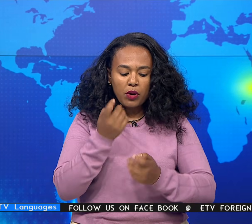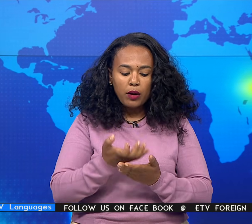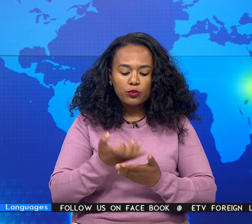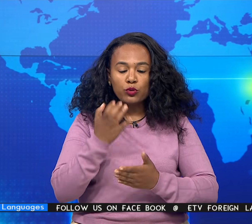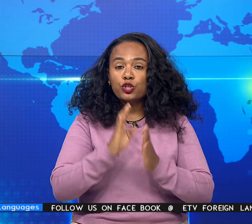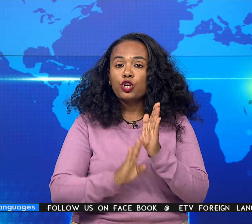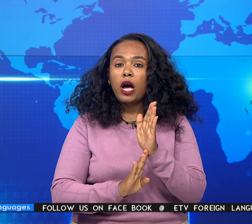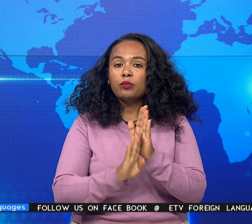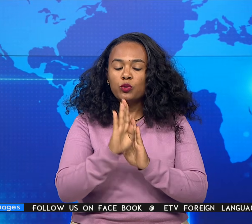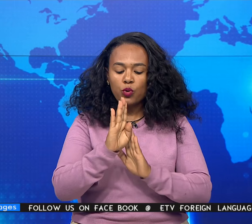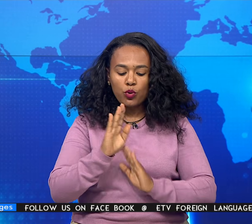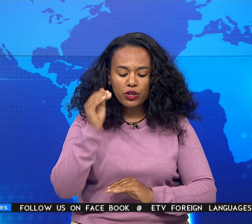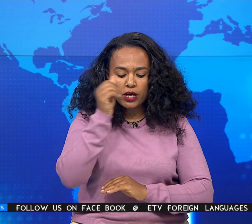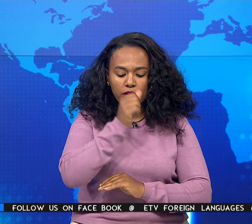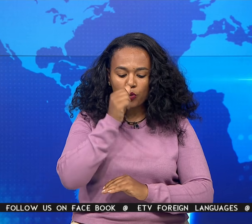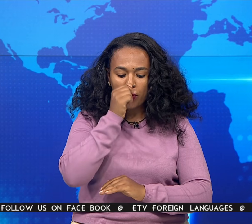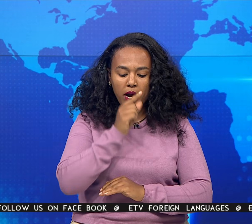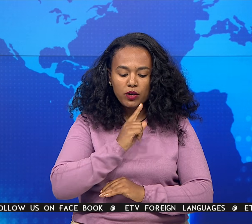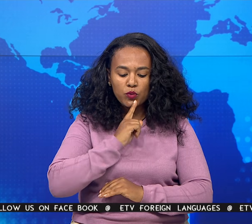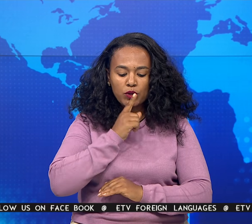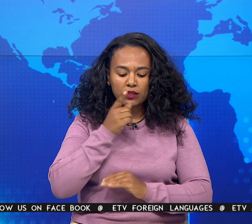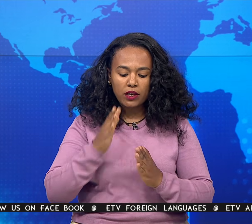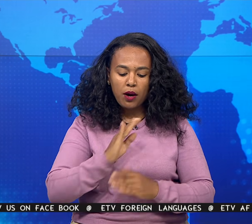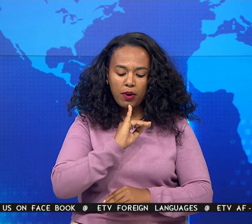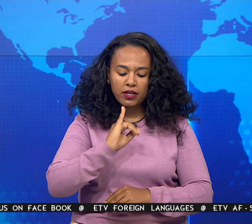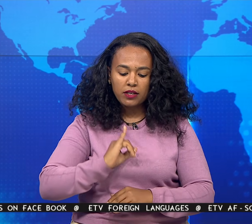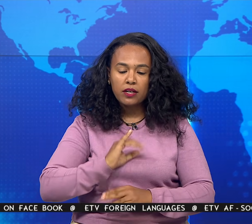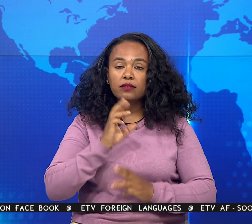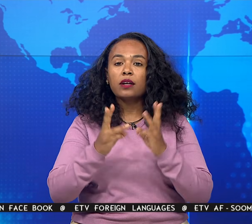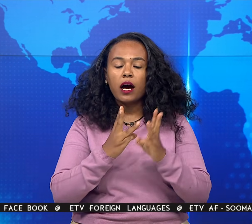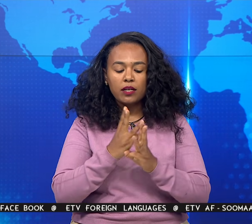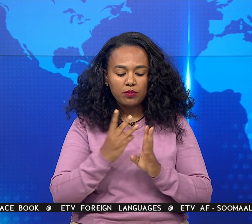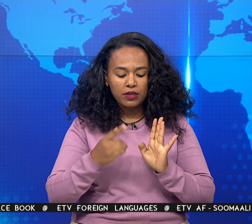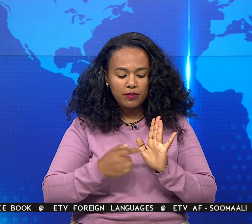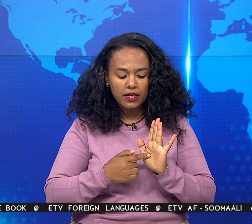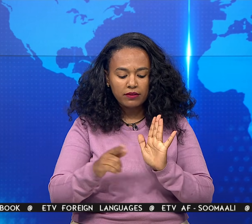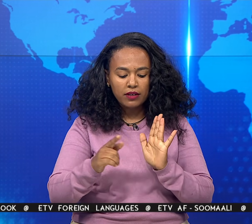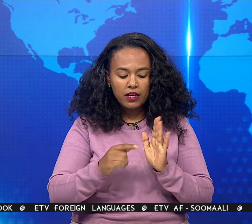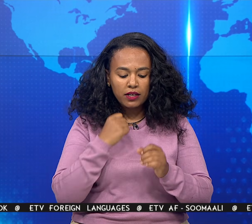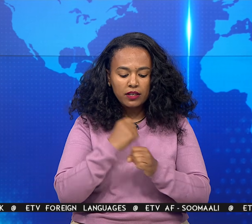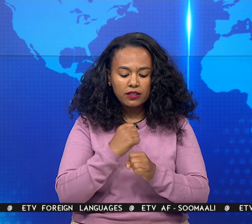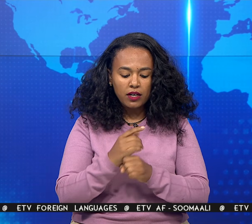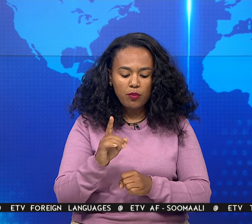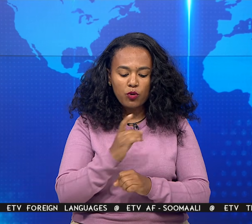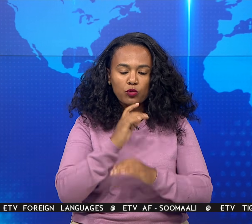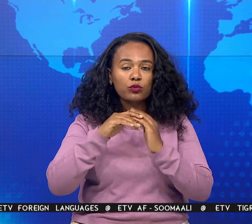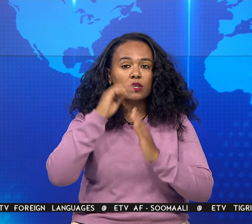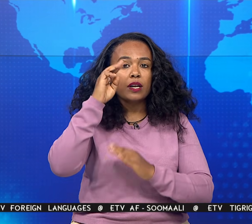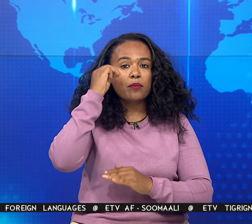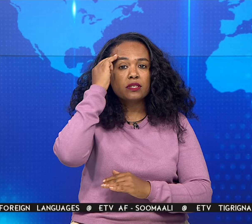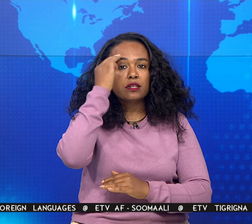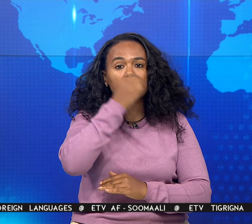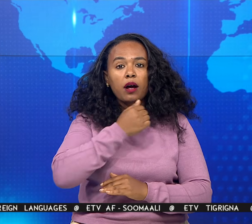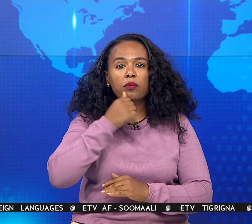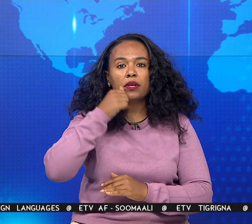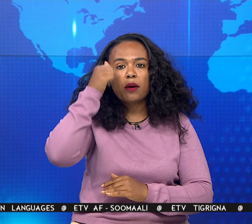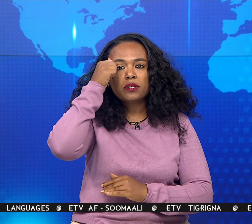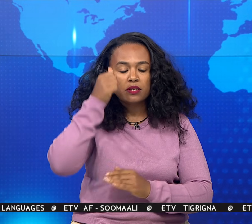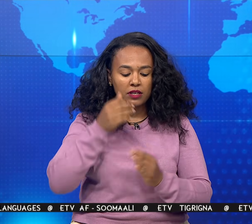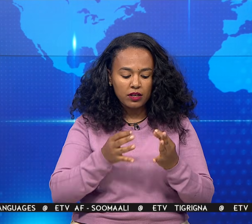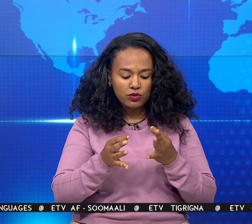የቱሪዝም ሀብቶችን አልምቶ የኢትዮጵያን እውነተኛ ማንነት ለዓለም ለመግለጥ እየተሰራ መሆኑን ጠቅላይ ሚኒስትር